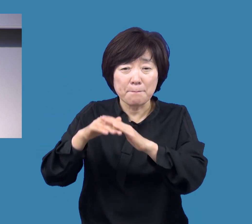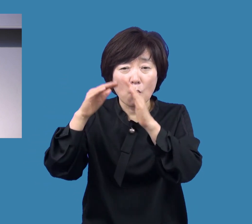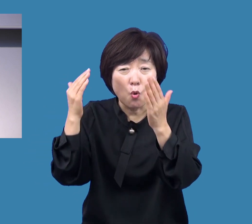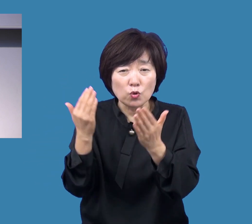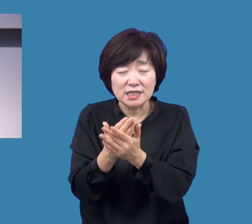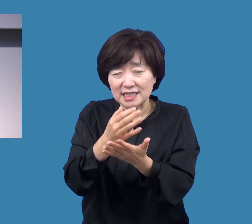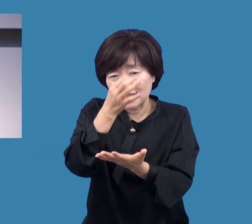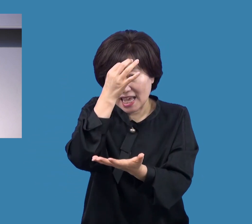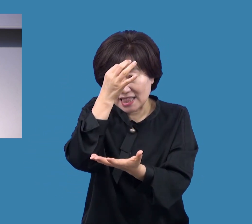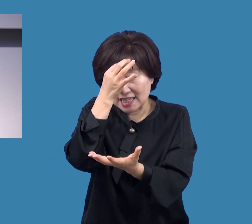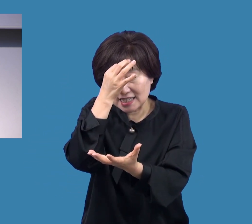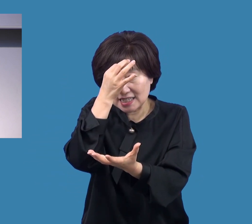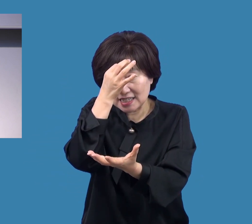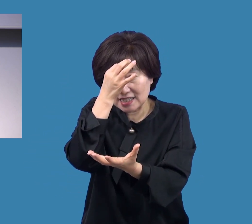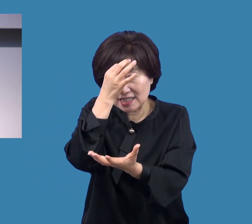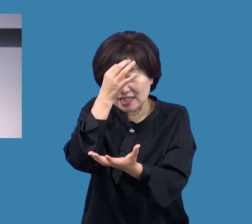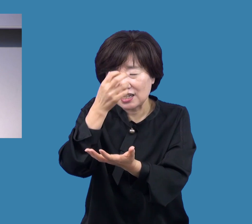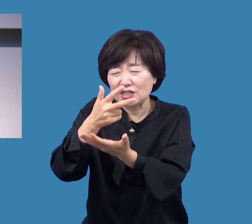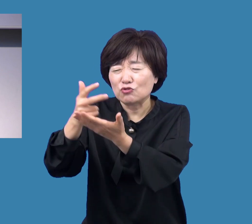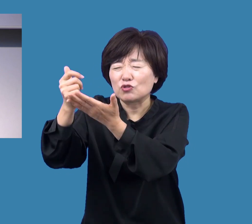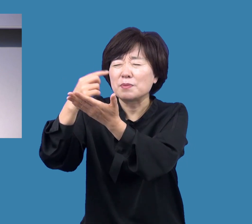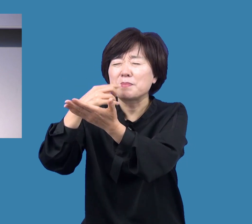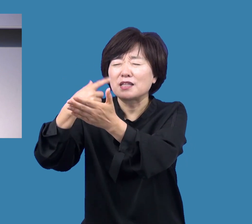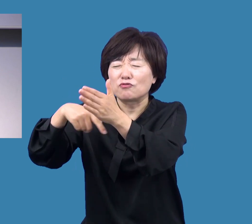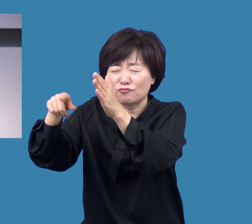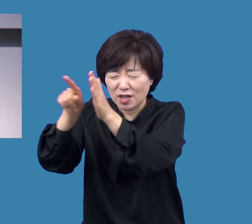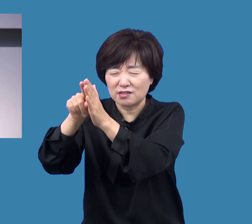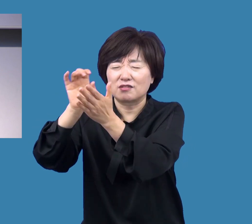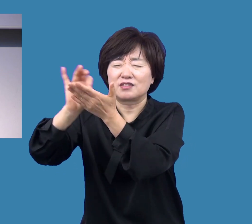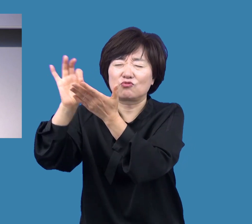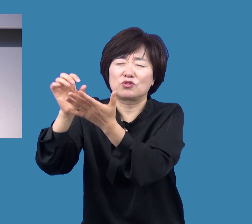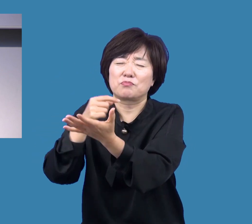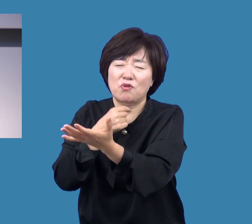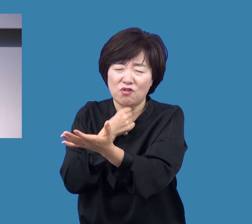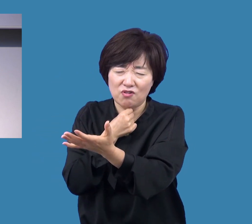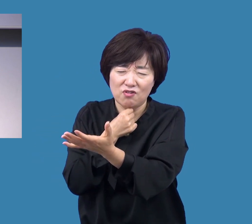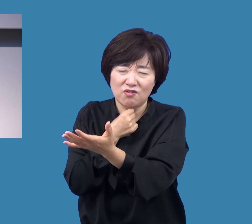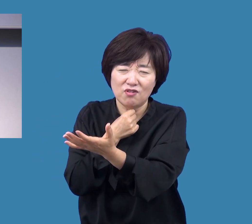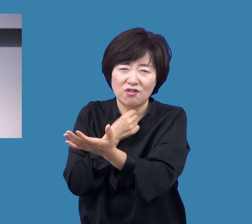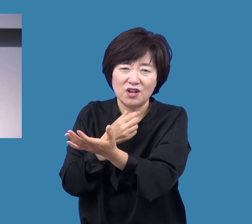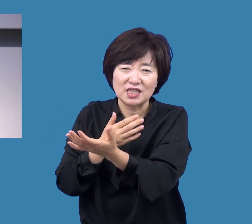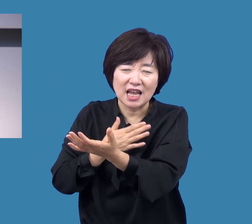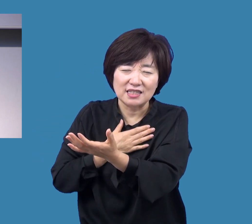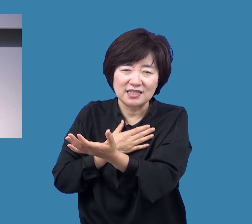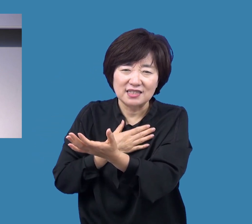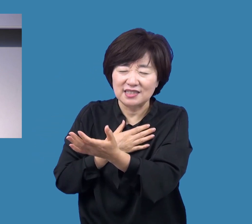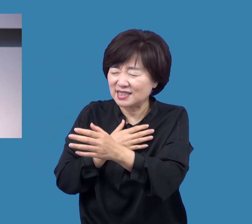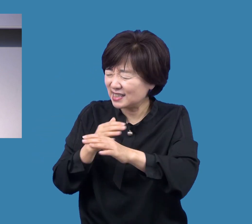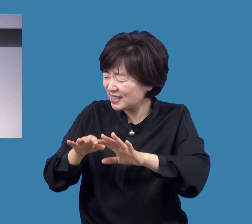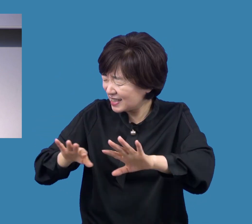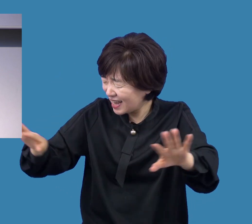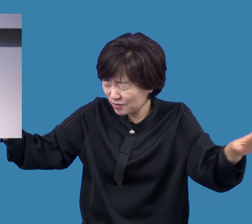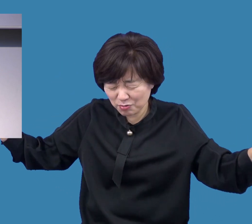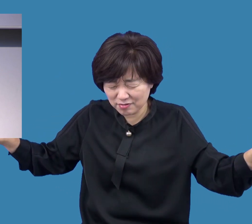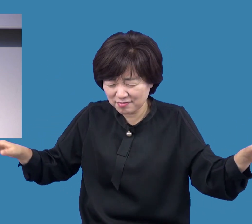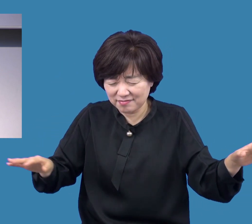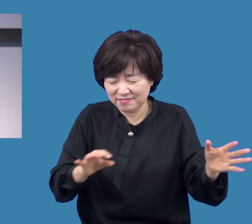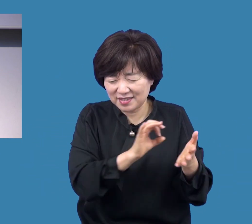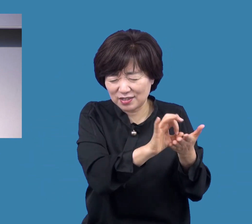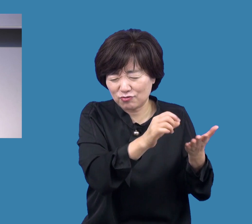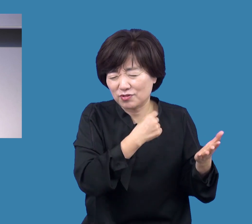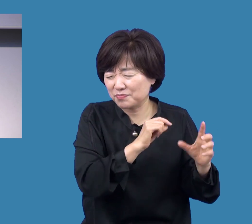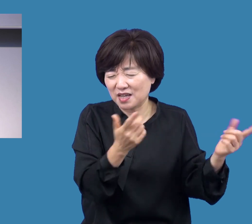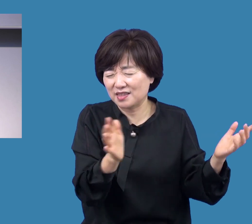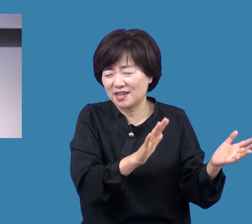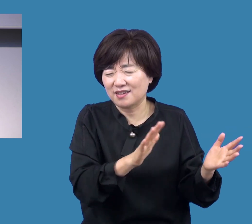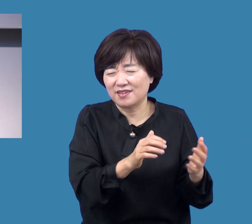모든 재능을 저는 주님만을 위해서 쓰고 싶어요. 나는 다른 데는 하나도 쓰고 싶지 않아요.